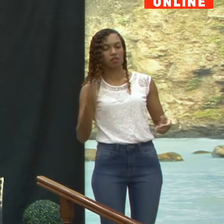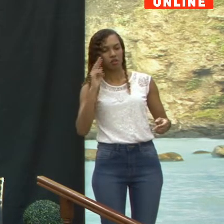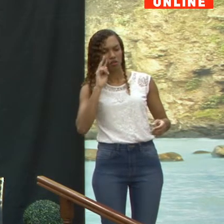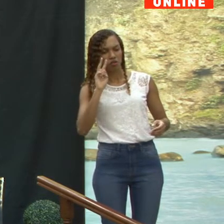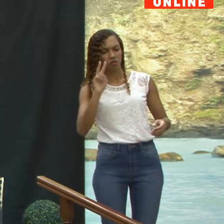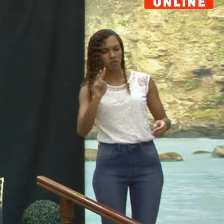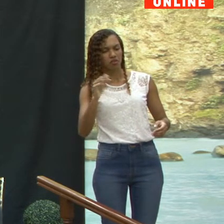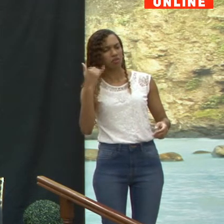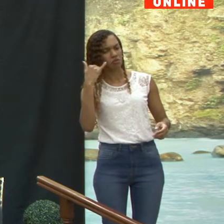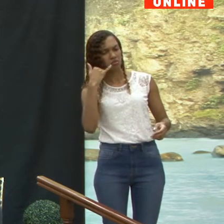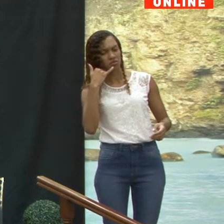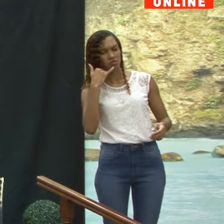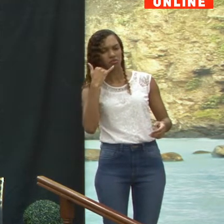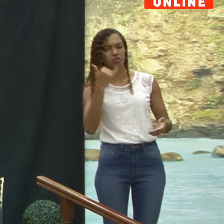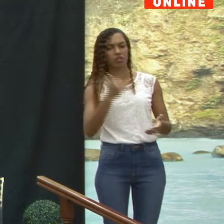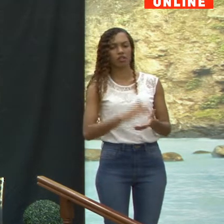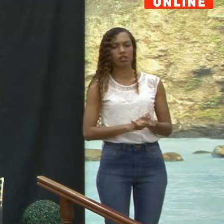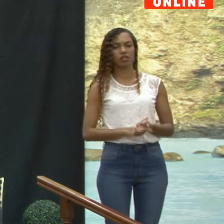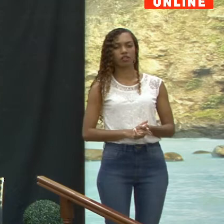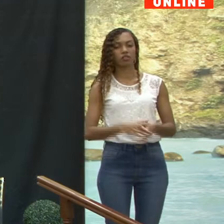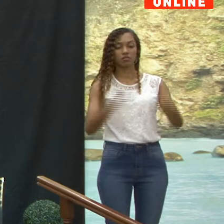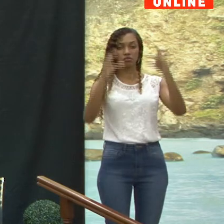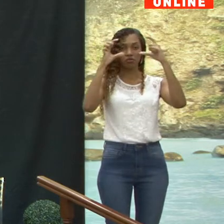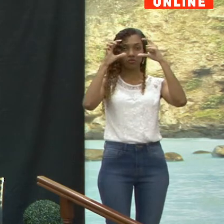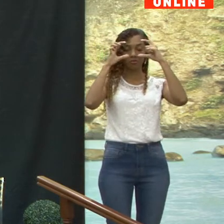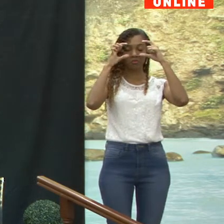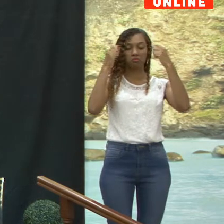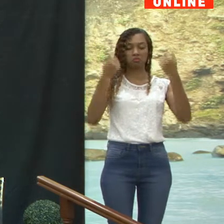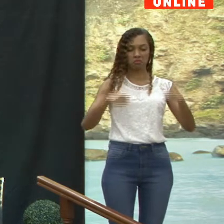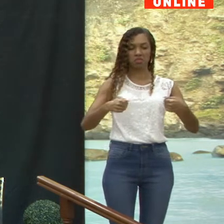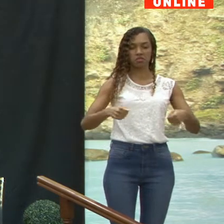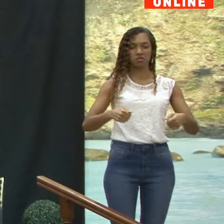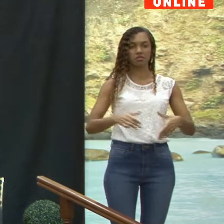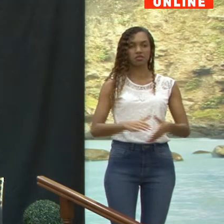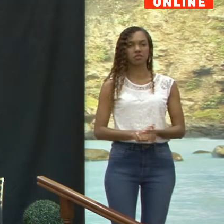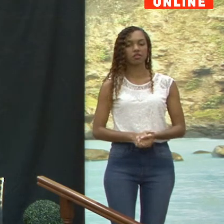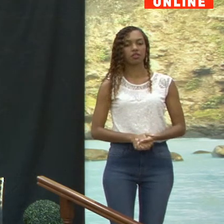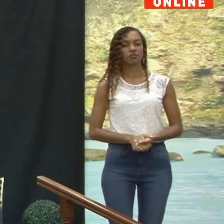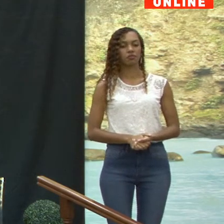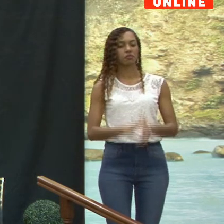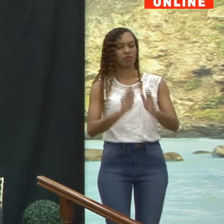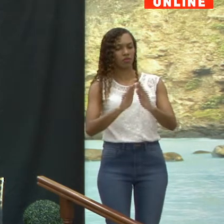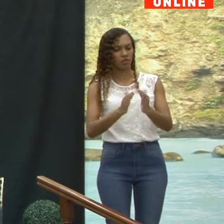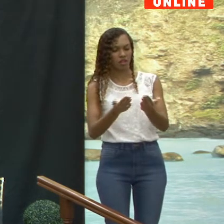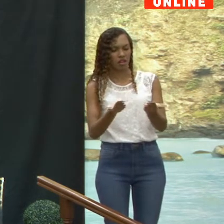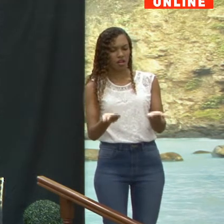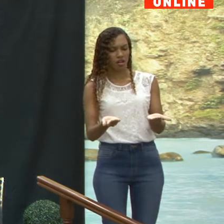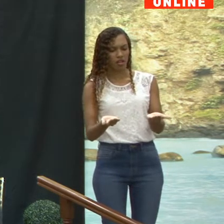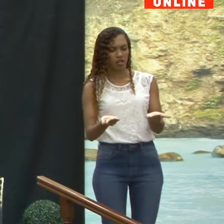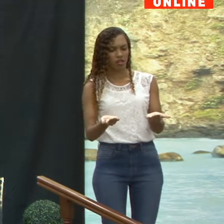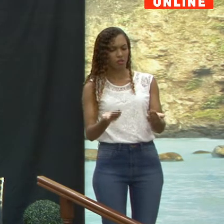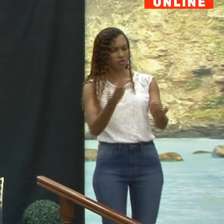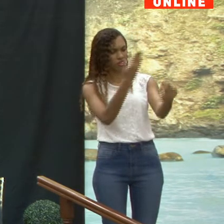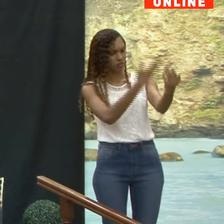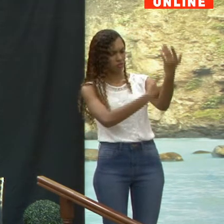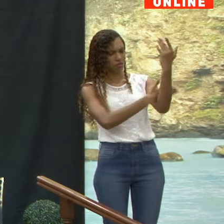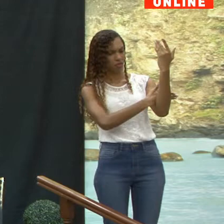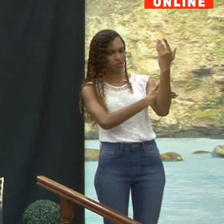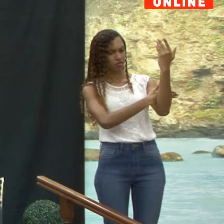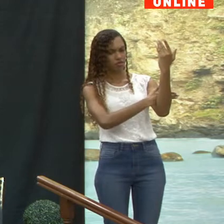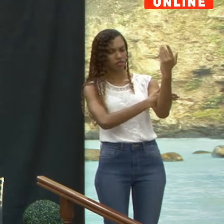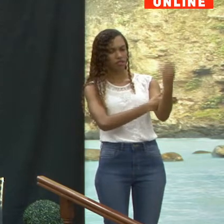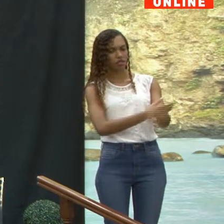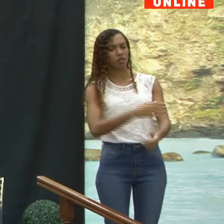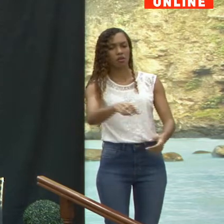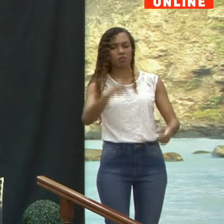celular e precisava do óculos. Ela abre a sua pasta para pegar o óculos, e quando ela abre a